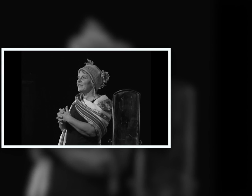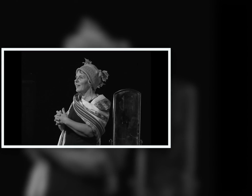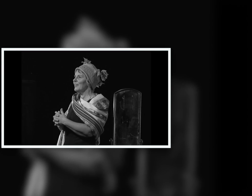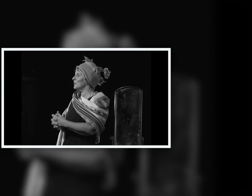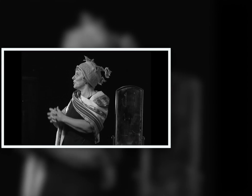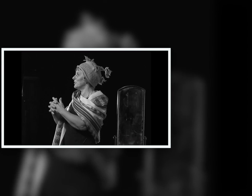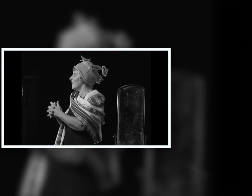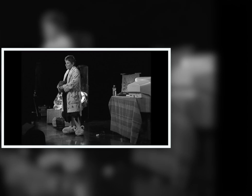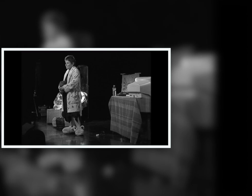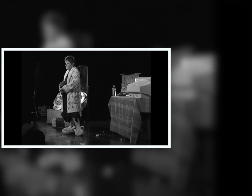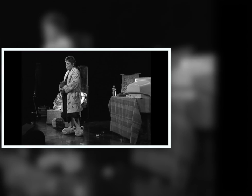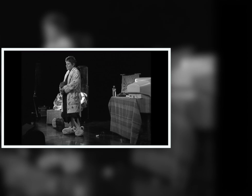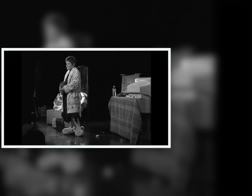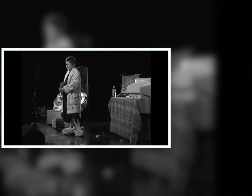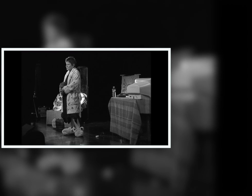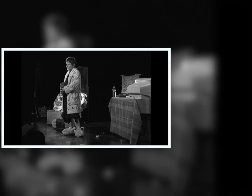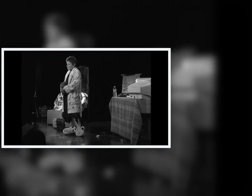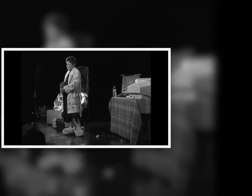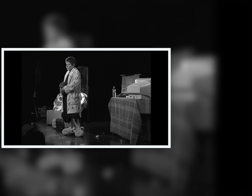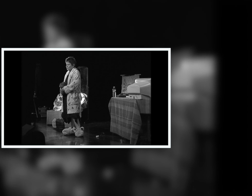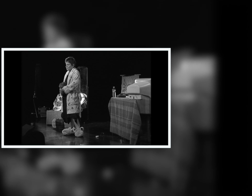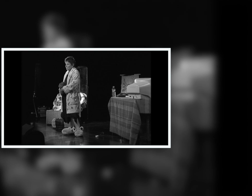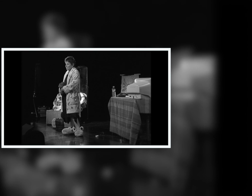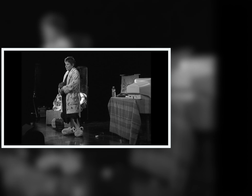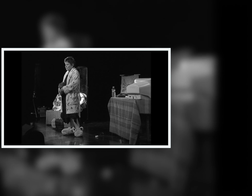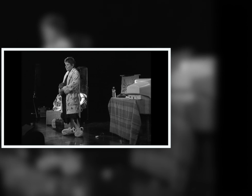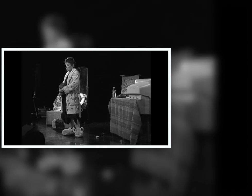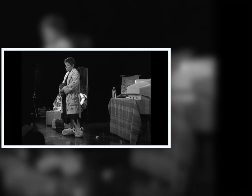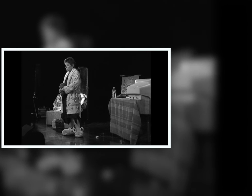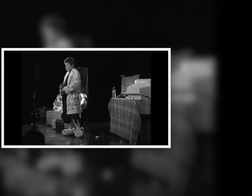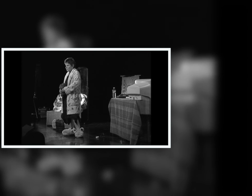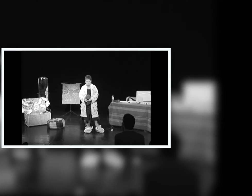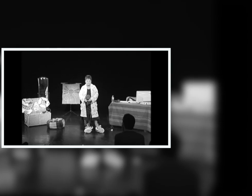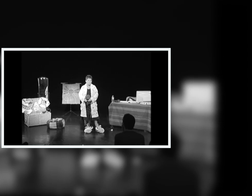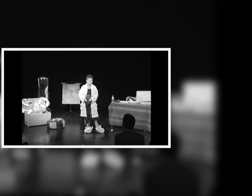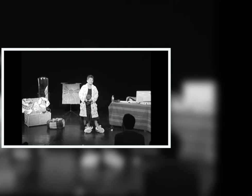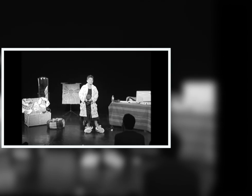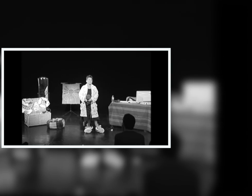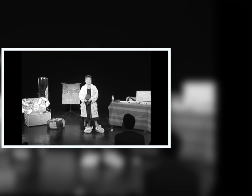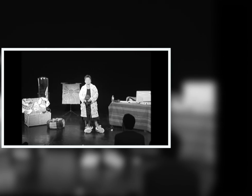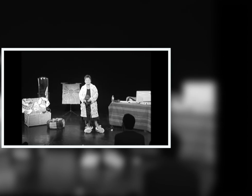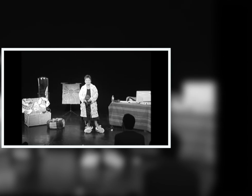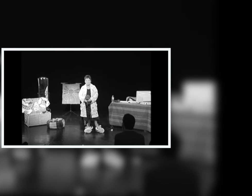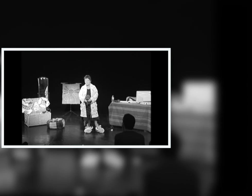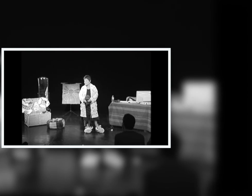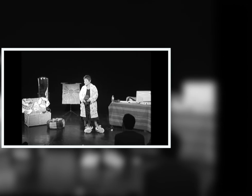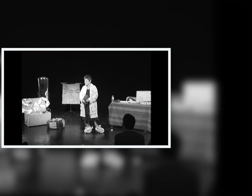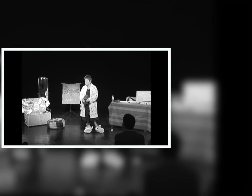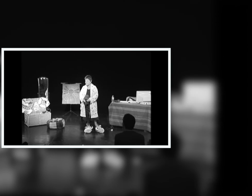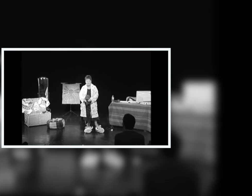dans la droite ligne de l'éducation populaire. Yaël Pierrat Frappé, créatrice d'une écriture de la langue des signes, est devenue